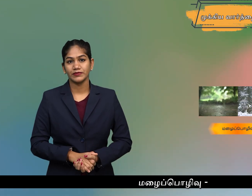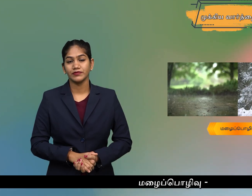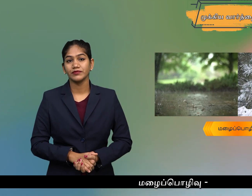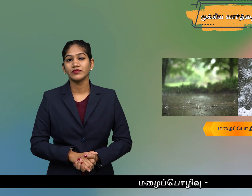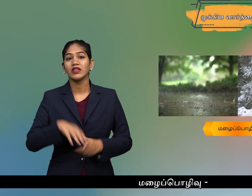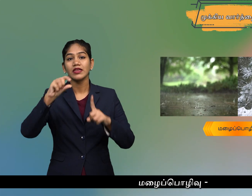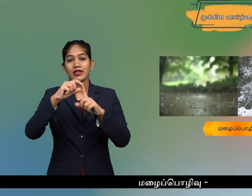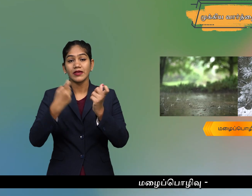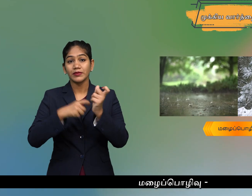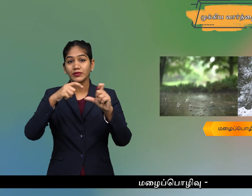மழைப்பொழிவு,